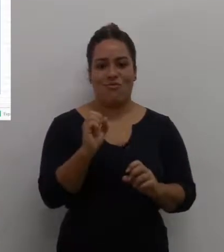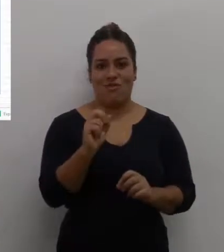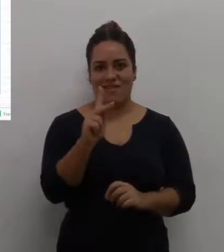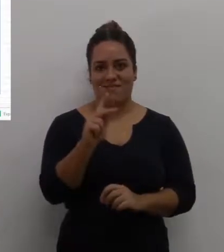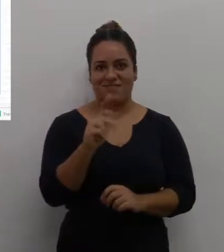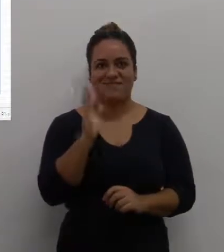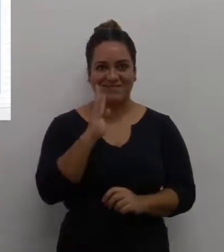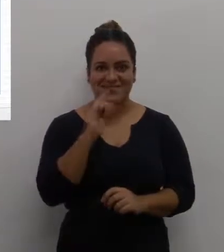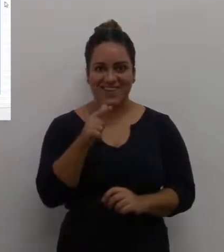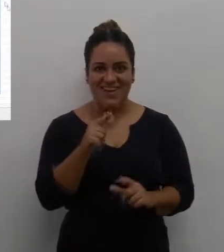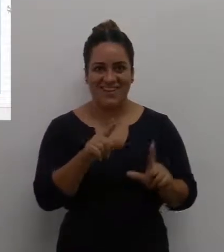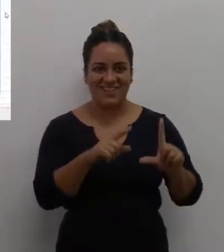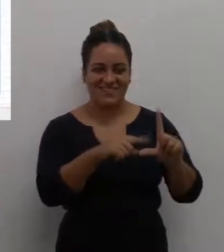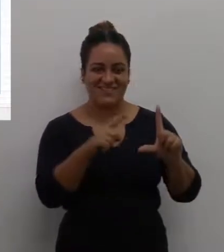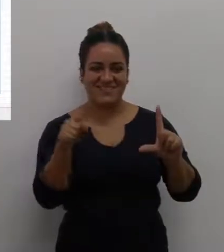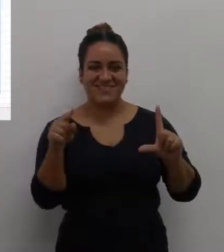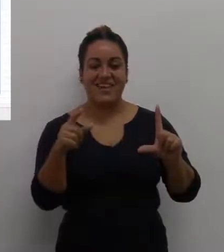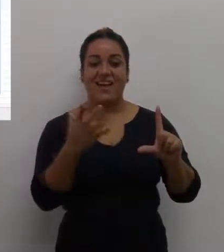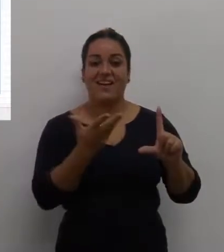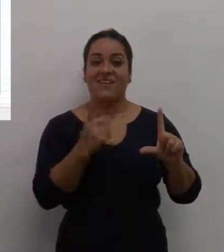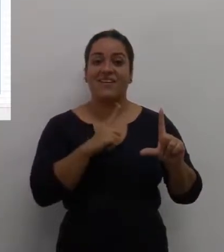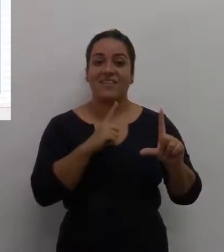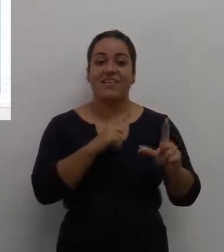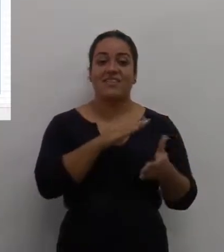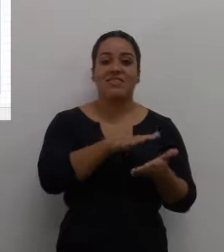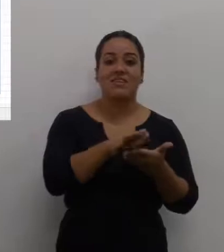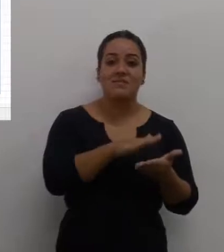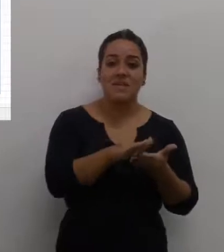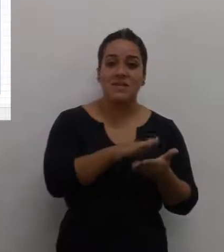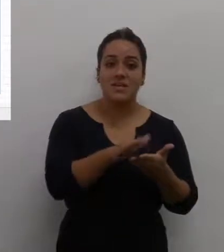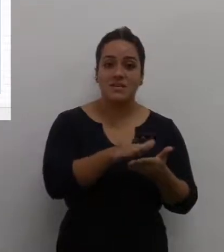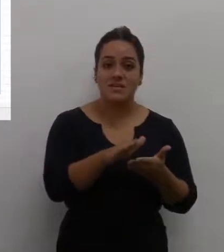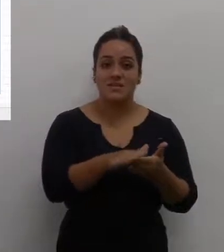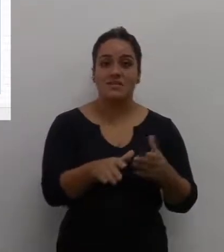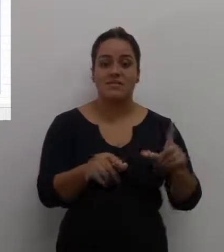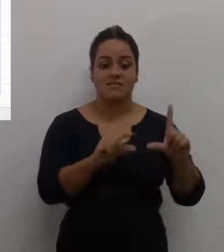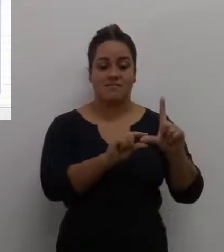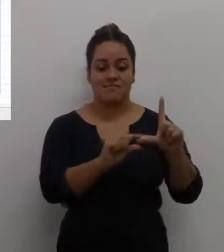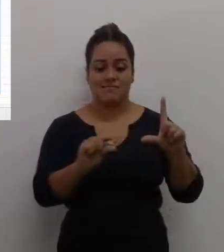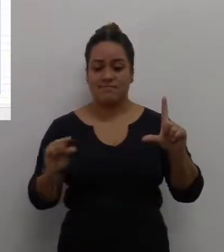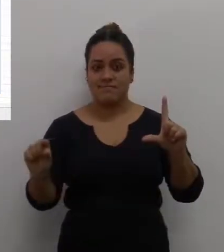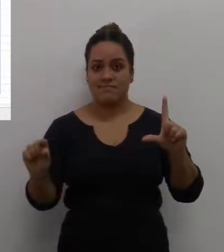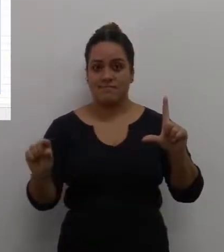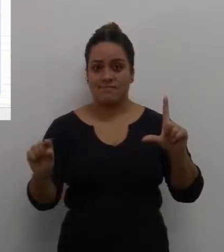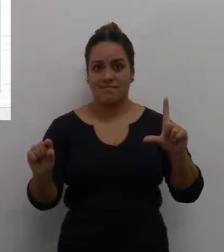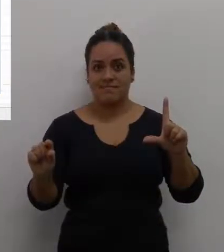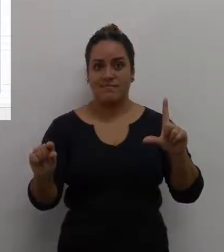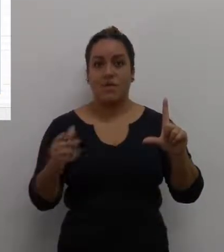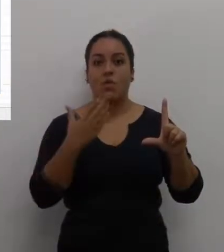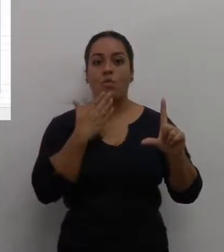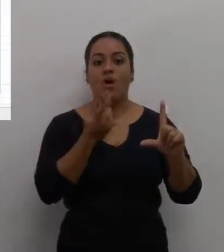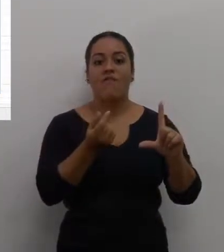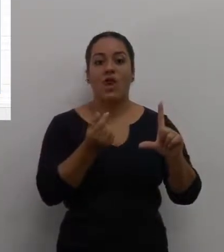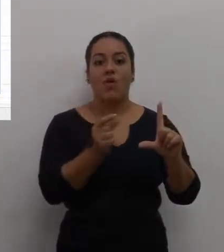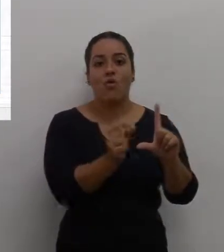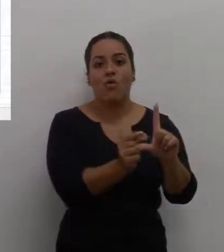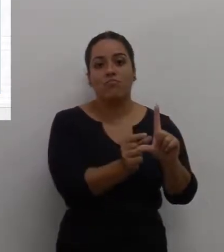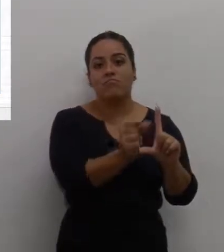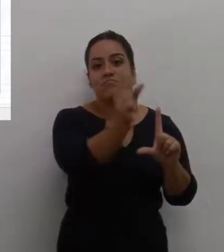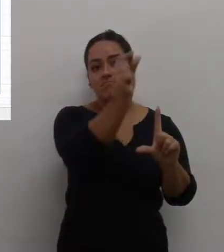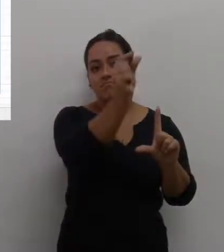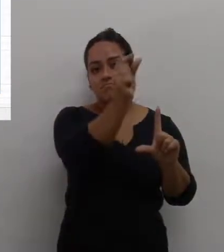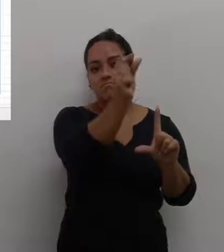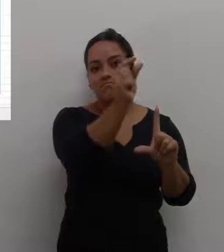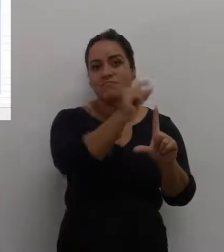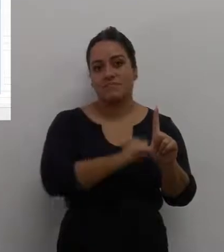gráfico está atualizado. Ficou legal. Agora eu tenho aqui as despesas aqui, ó, no eixo X, o